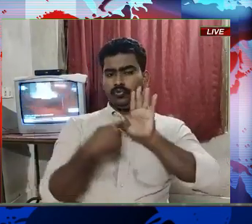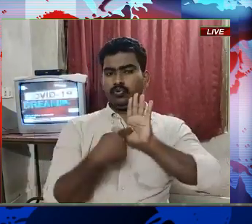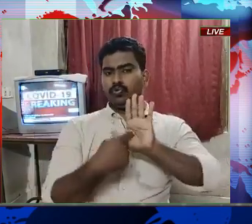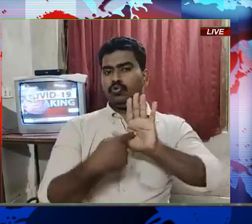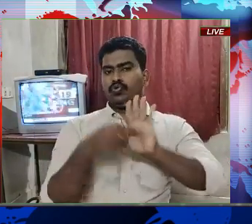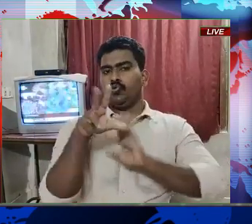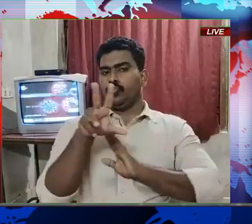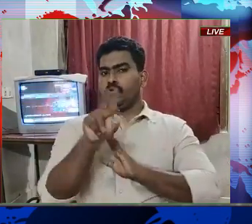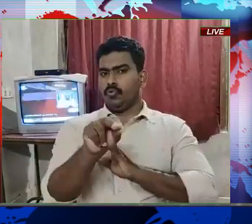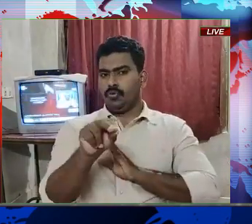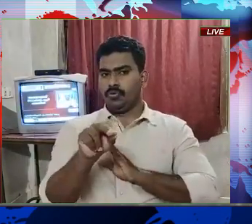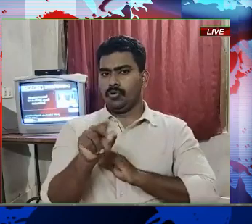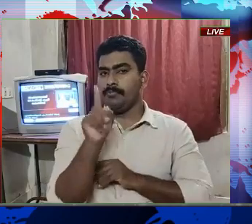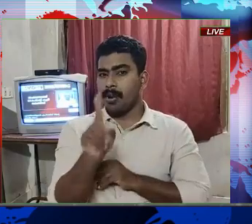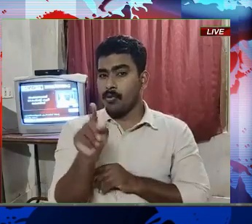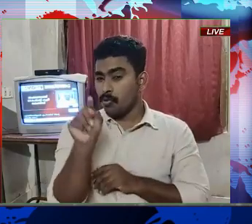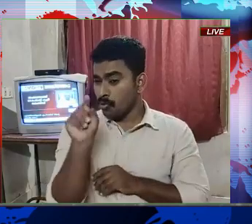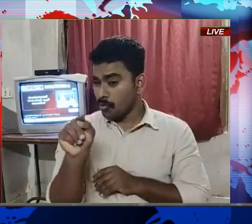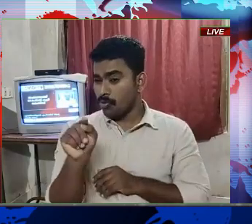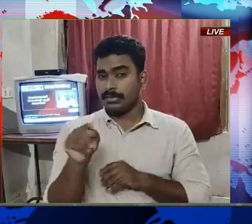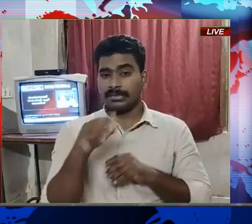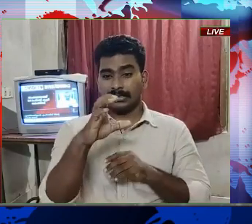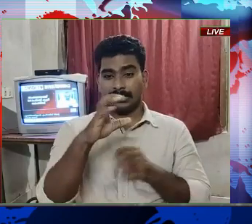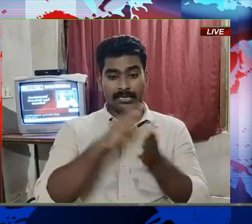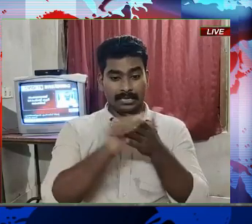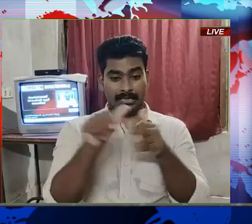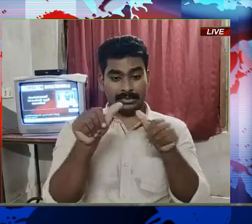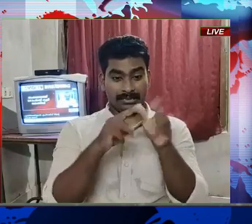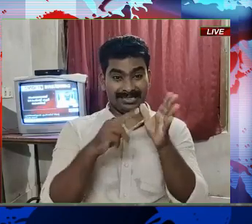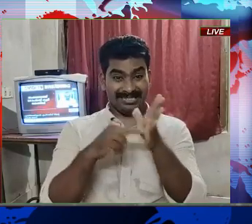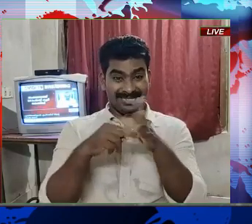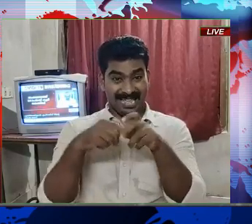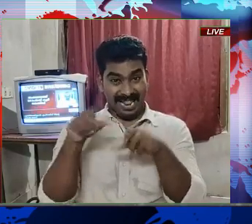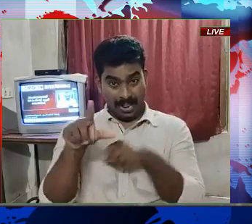സ്ട്രെയിറ്റ് ഫോർവേഡ് എന്ന ആ സംവിധാനം